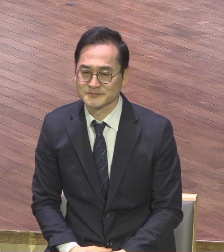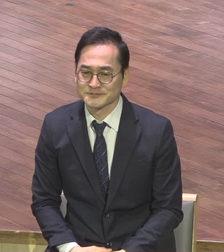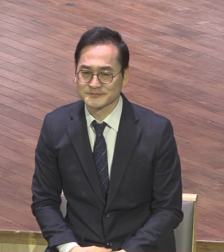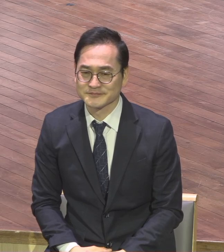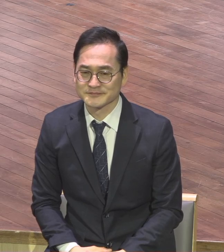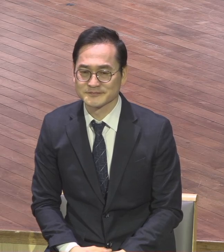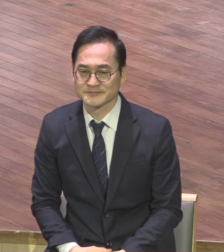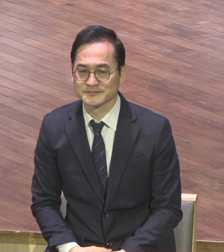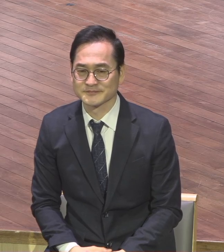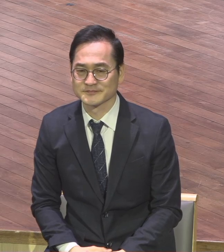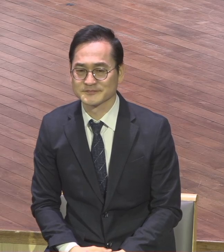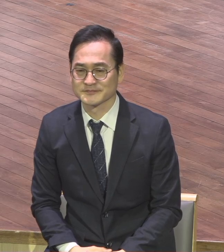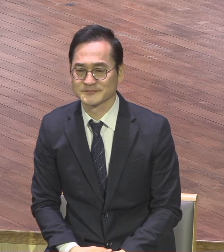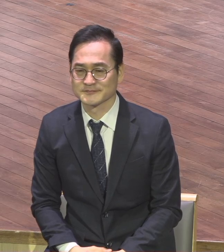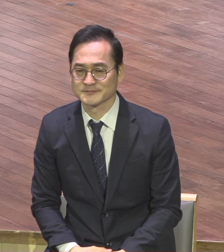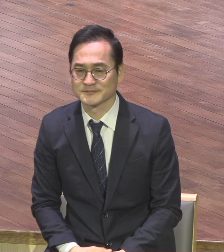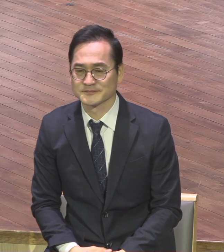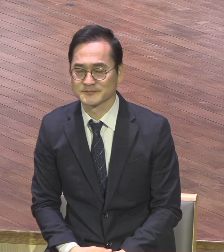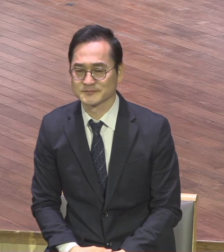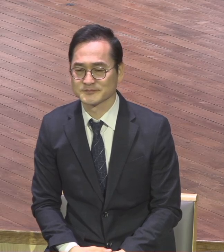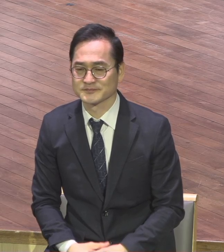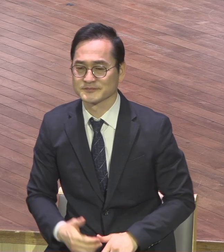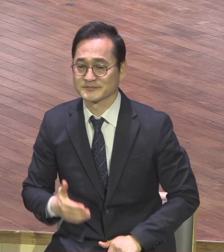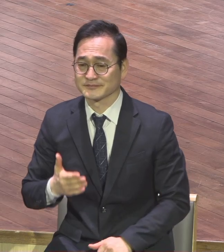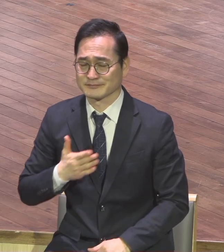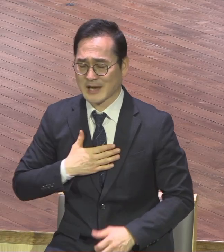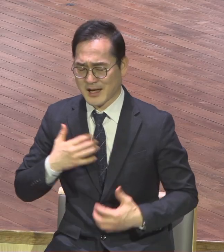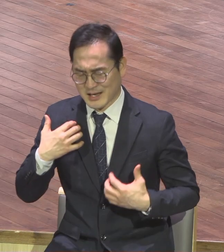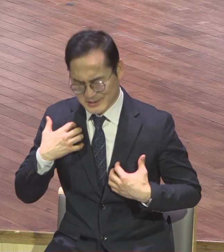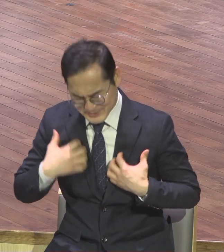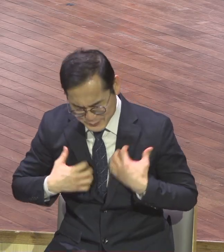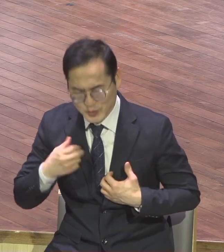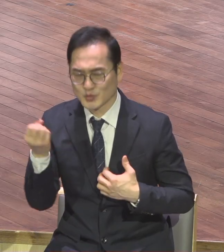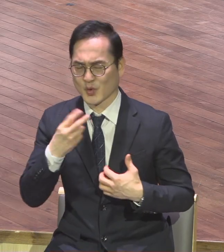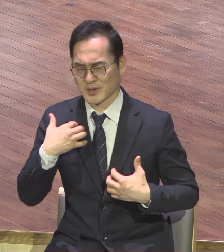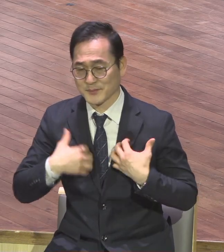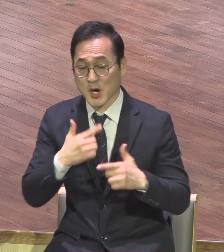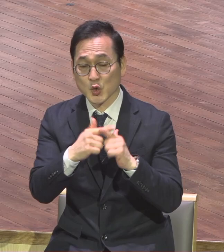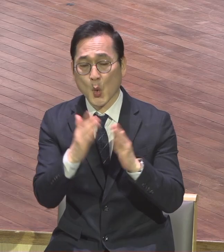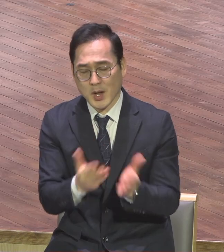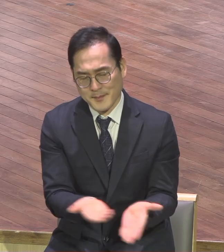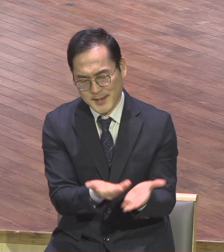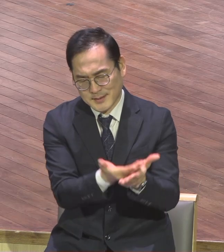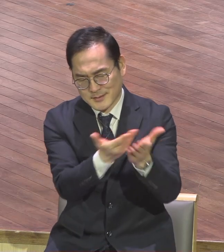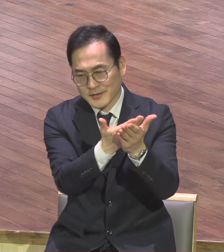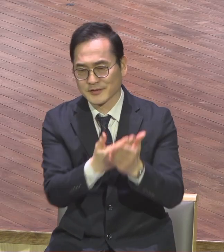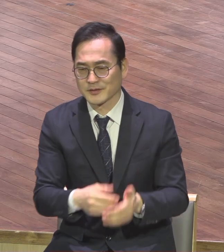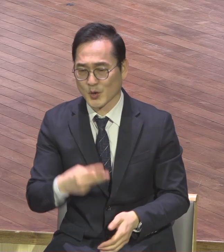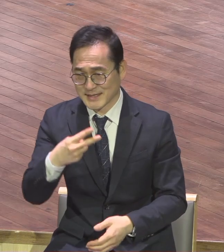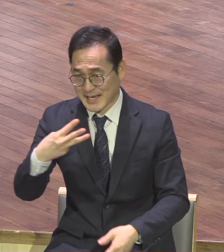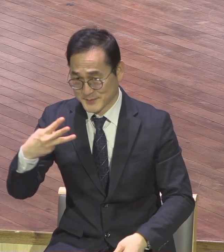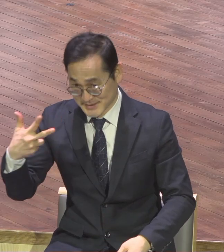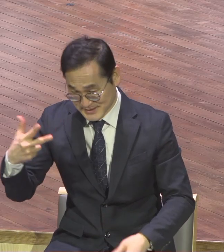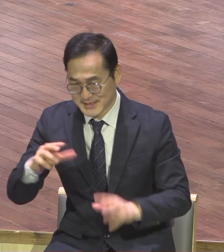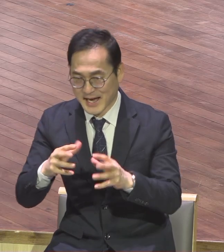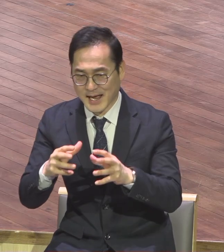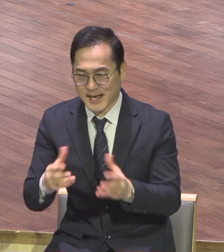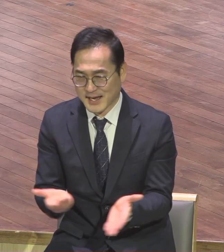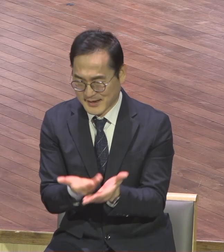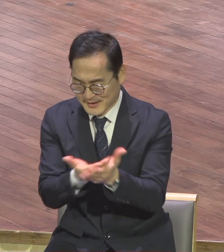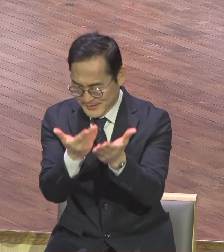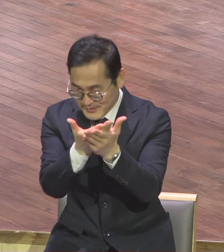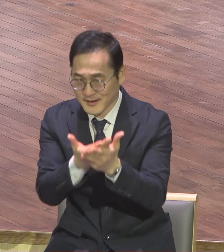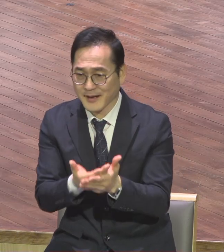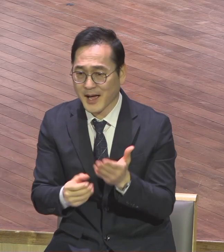나는 기뻐하고 또한 기뻐하리라. 여러분 교회가 부흥이 된다면 교회가 237나라 플랫폼으로 쓰임받게 된다면